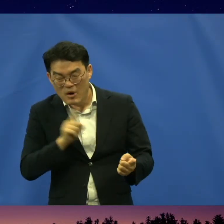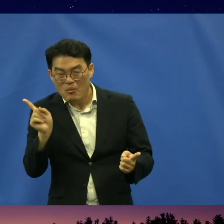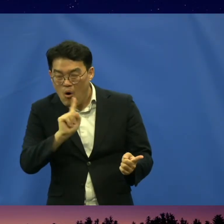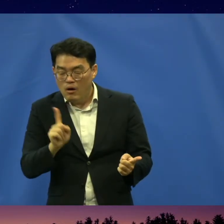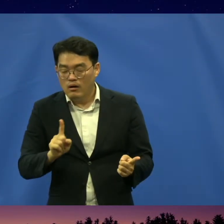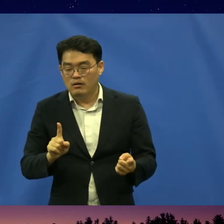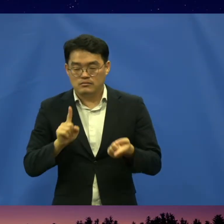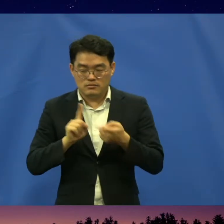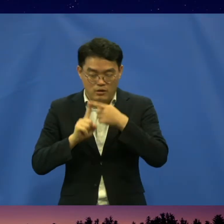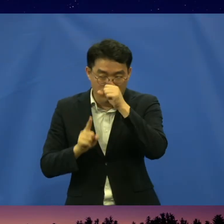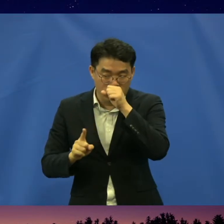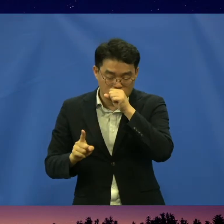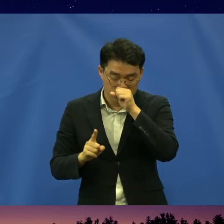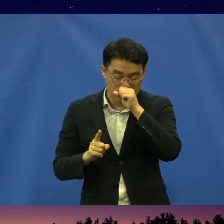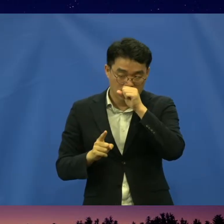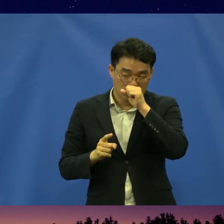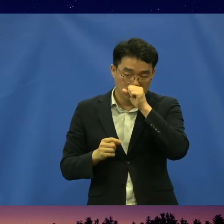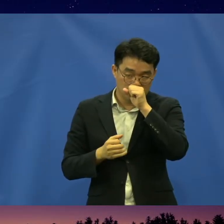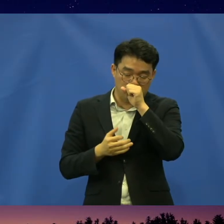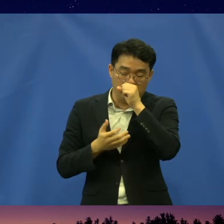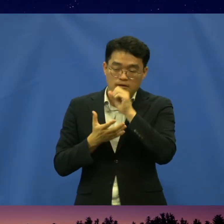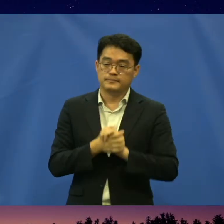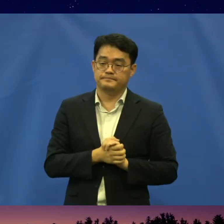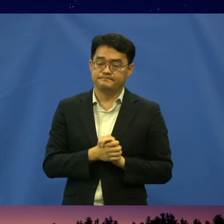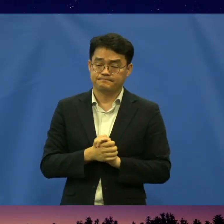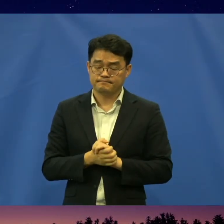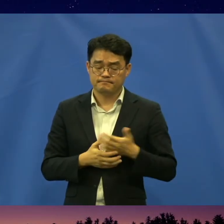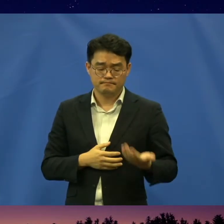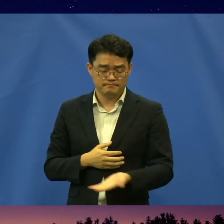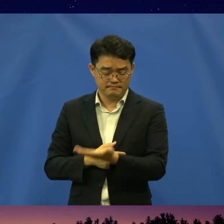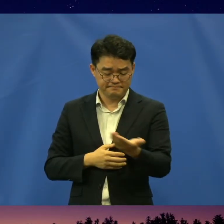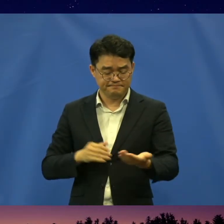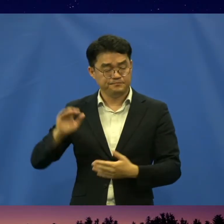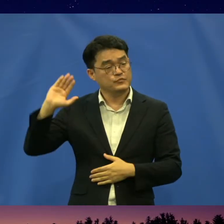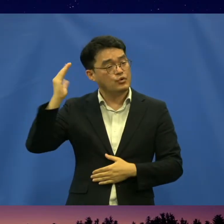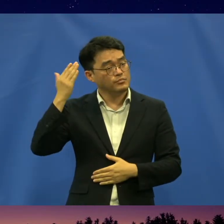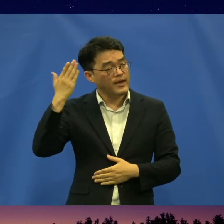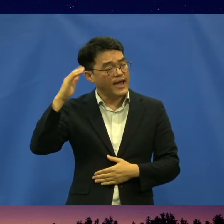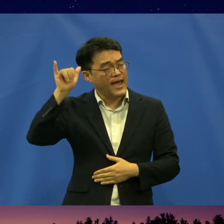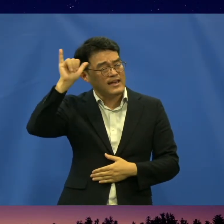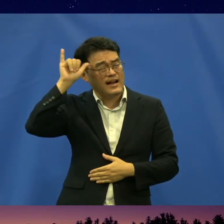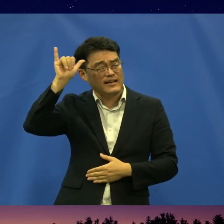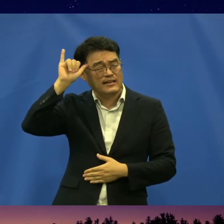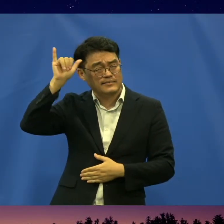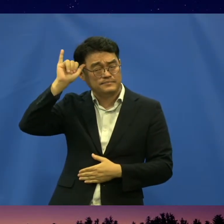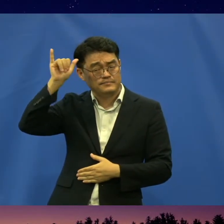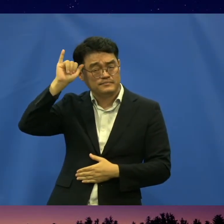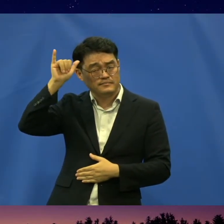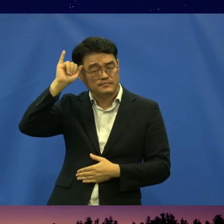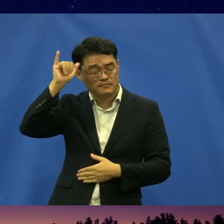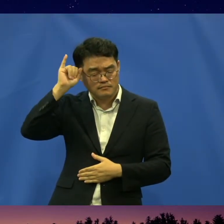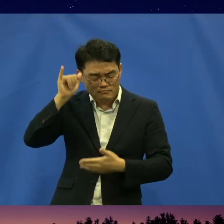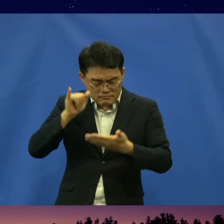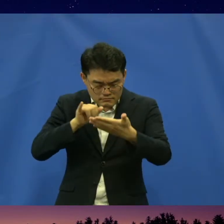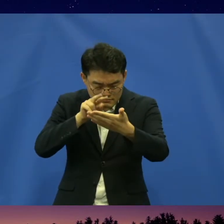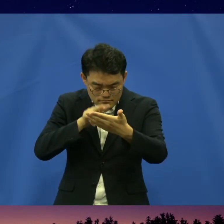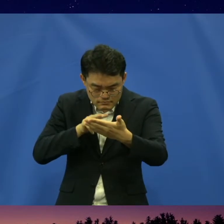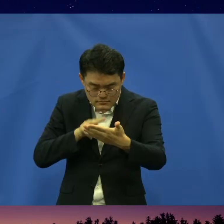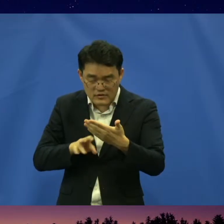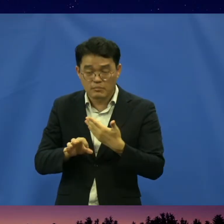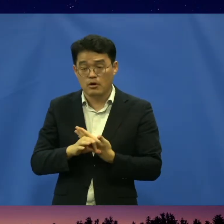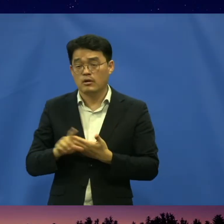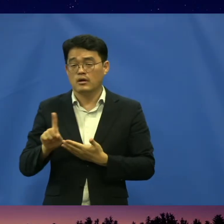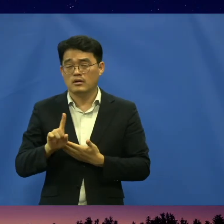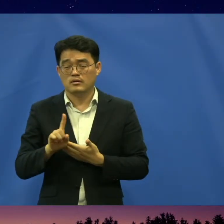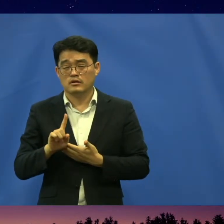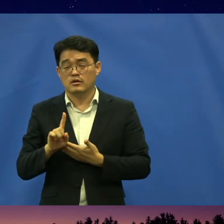요즘 여러분 챗GPT 시대가 됐는데 이게 굉장히 많은 거짓들도 들어가 있어요. 여러분, 거짓들. 그래서 이 거짓을 어떻게